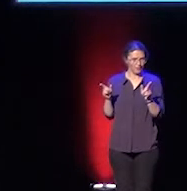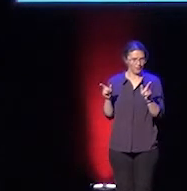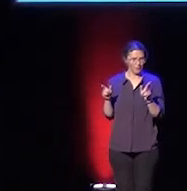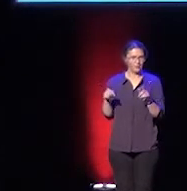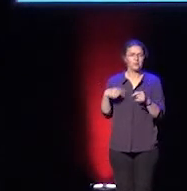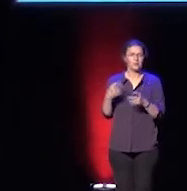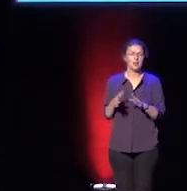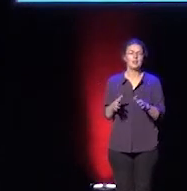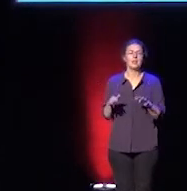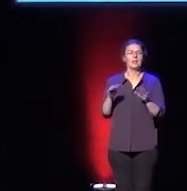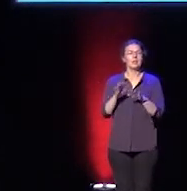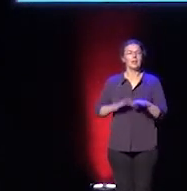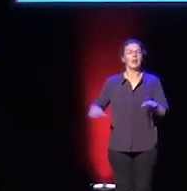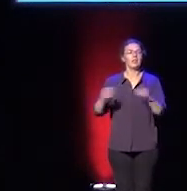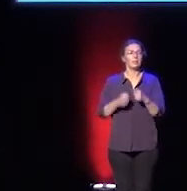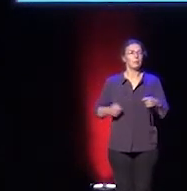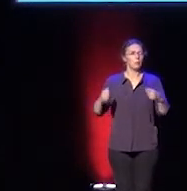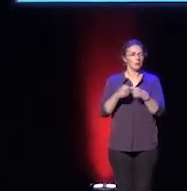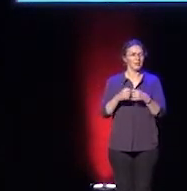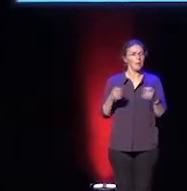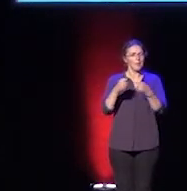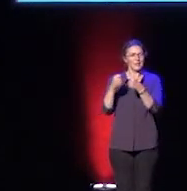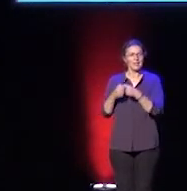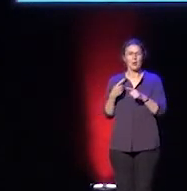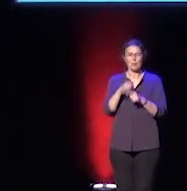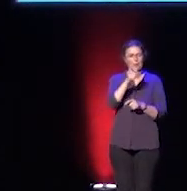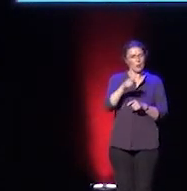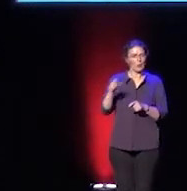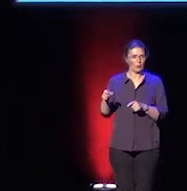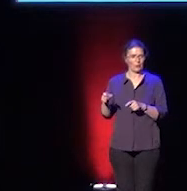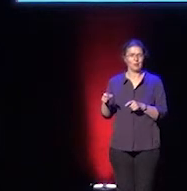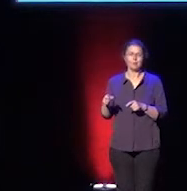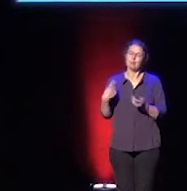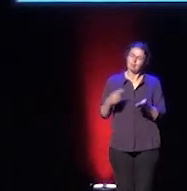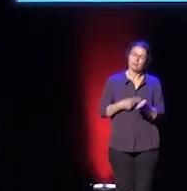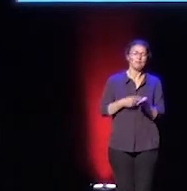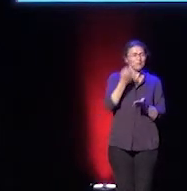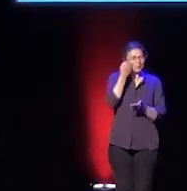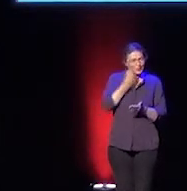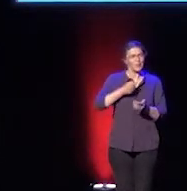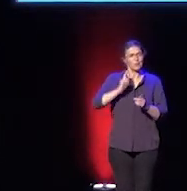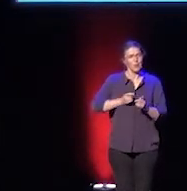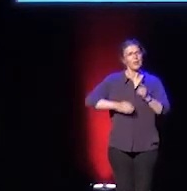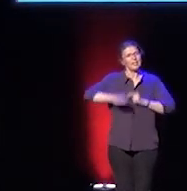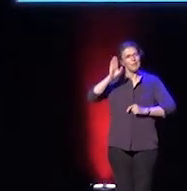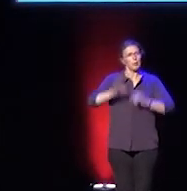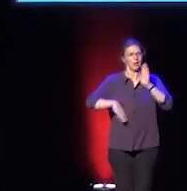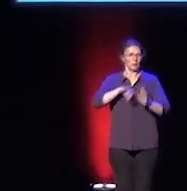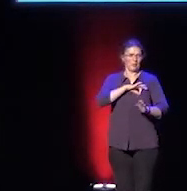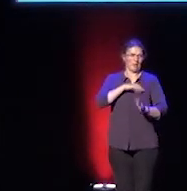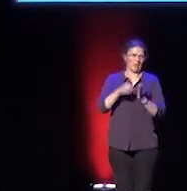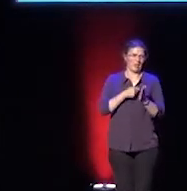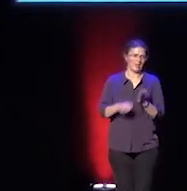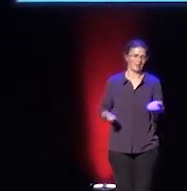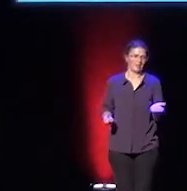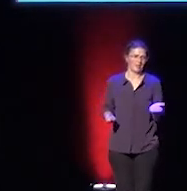der Reichsbund die Mitglieder und die Bevölkerung insgesamt dazu aufforderte, nur demokratische Parteien zu wählen. Und